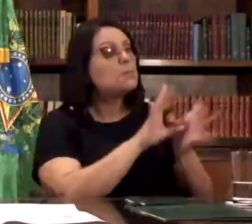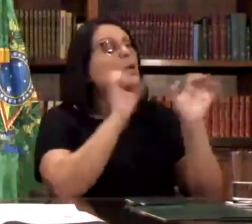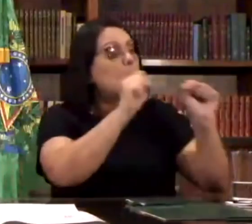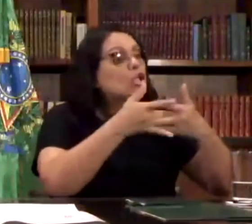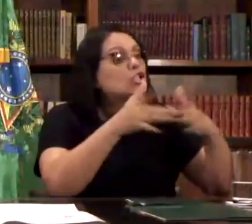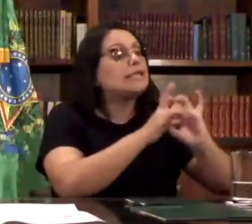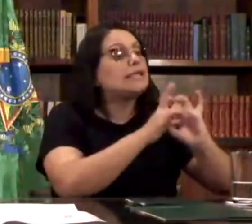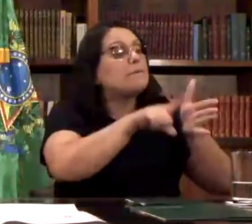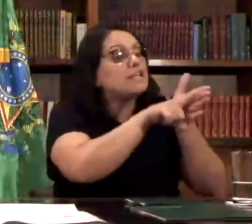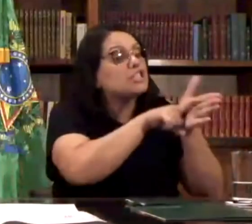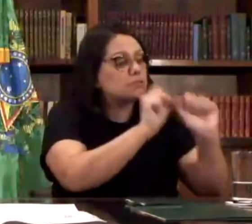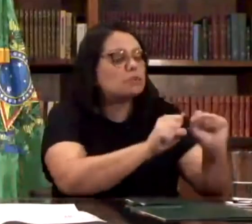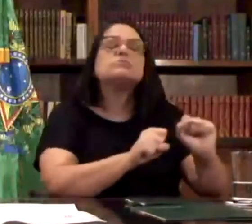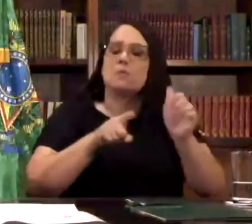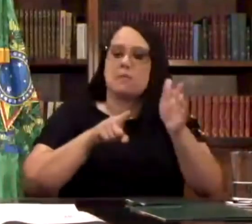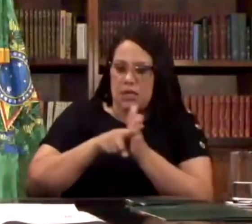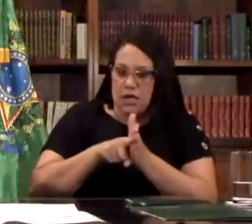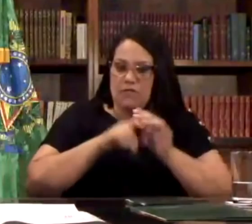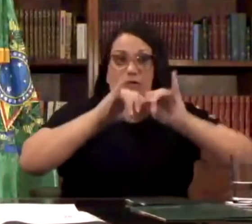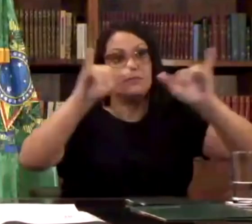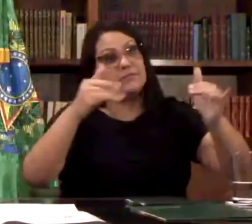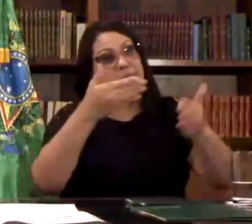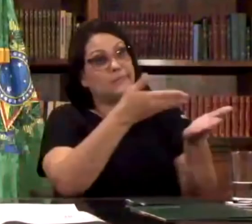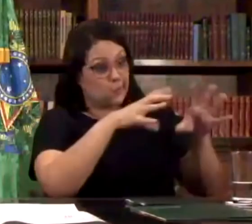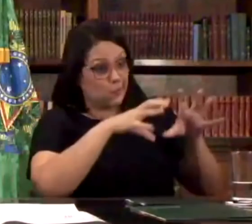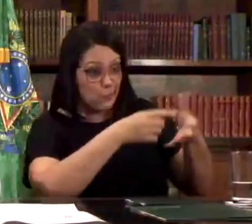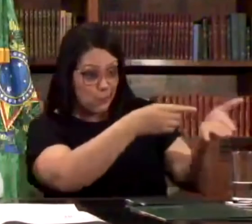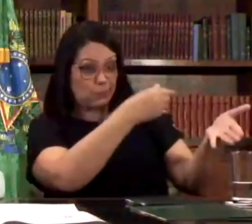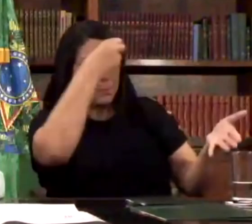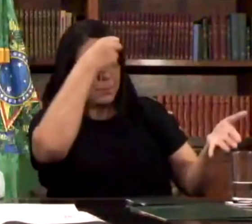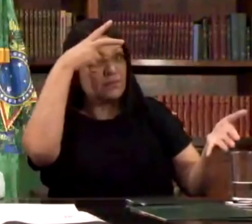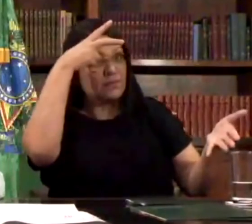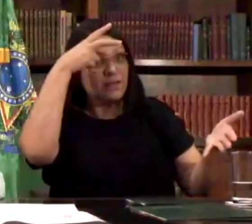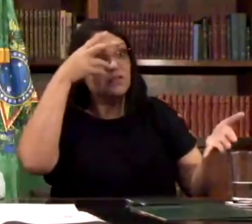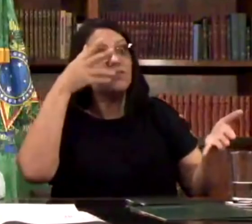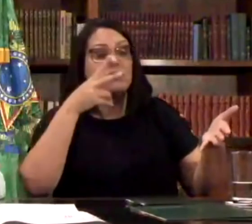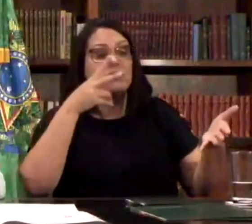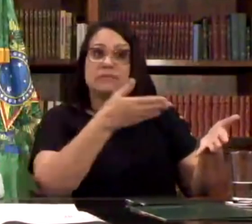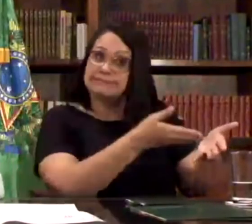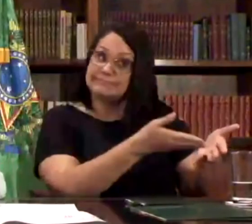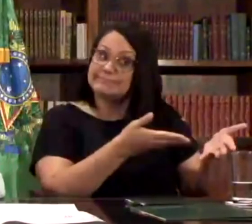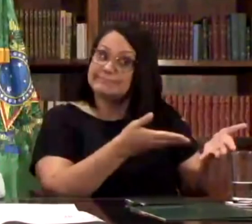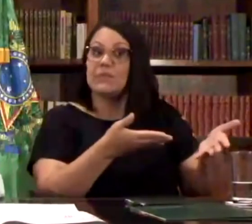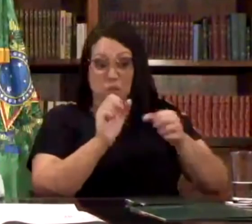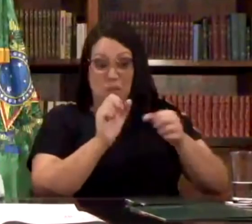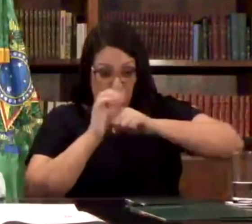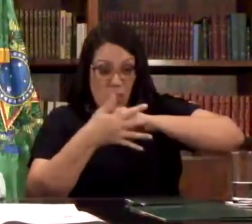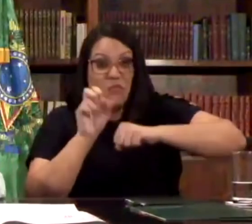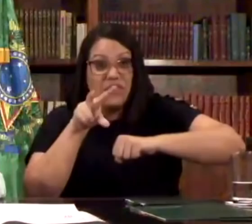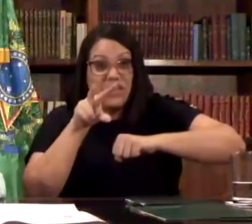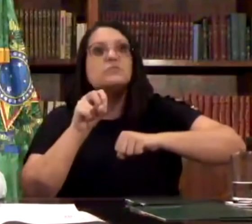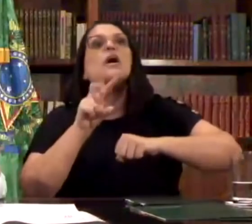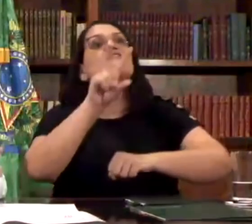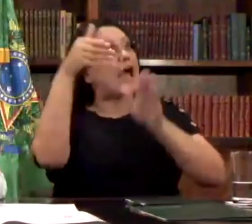daí. Então, esses prefeitos, lamentavelmente, vão... O vírus vai chegar, Augusto, a gente não tem o que falar, Augusto, vai chegar.